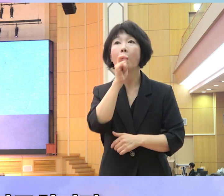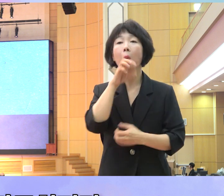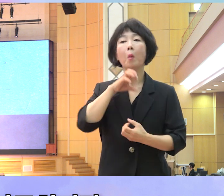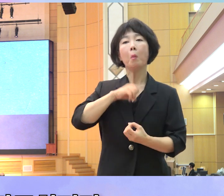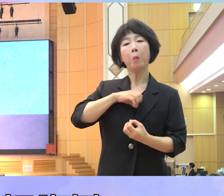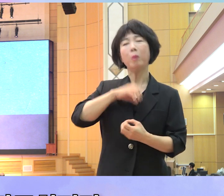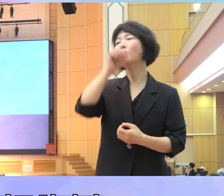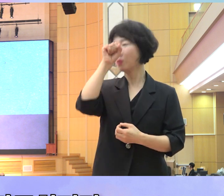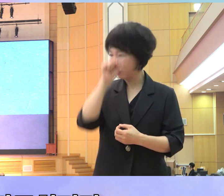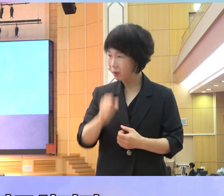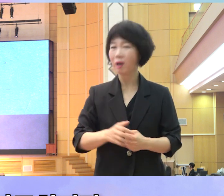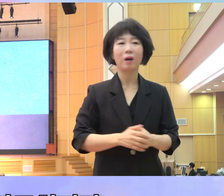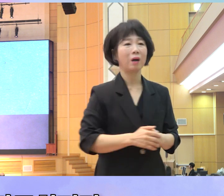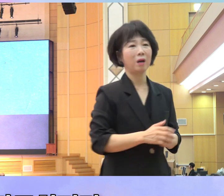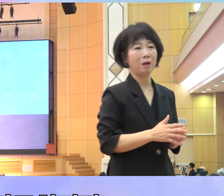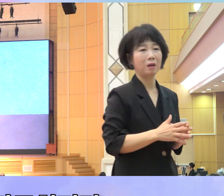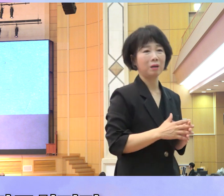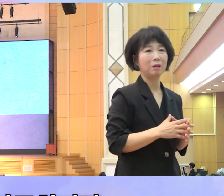하시고.